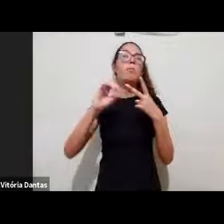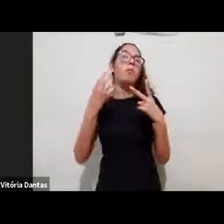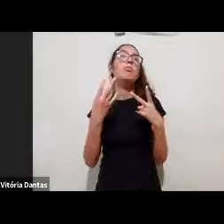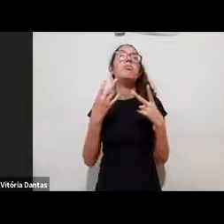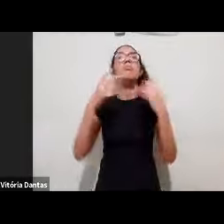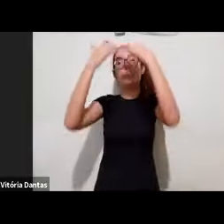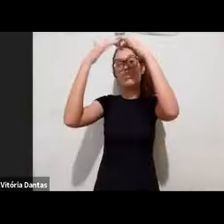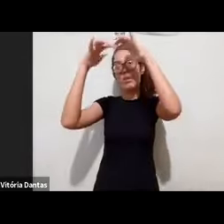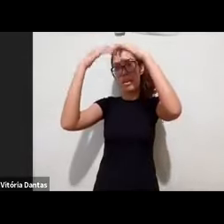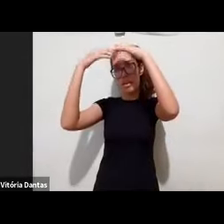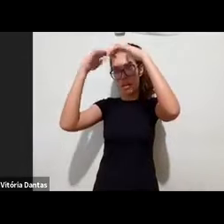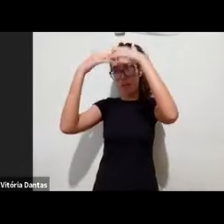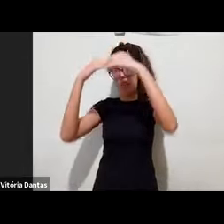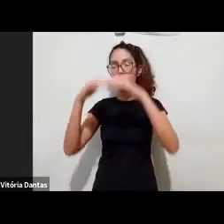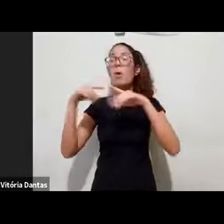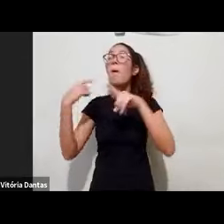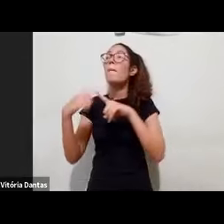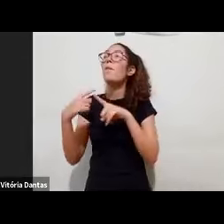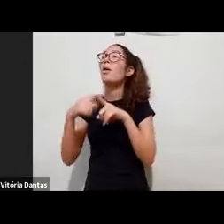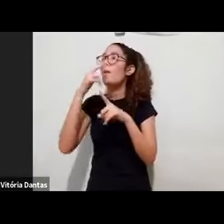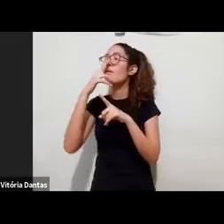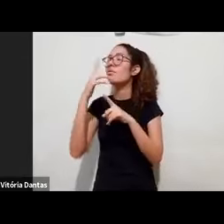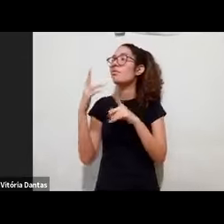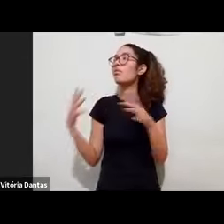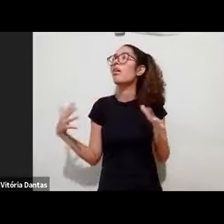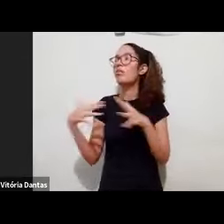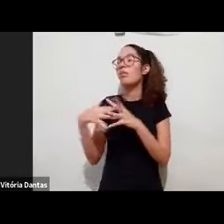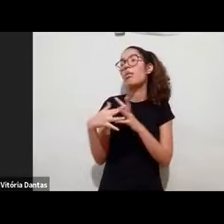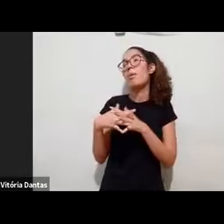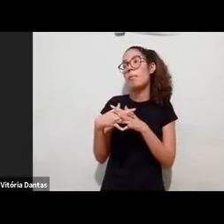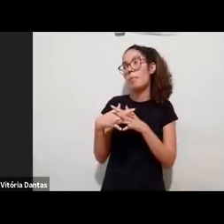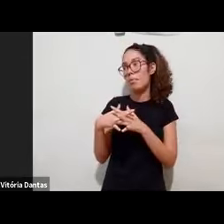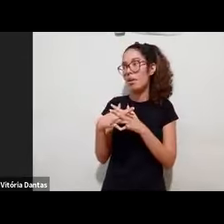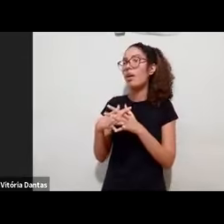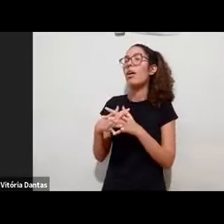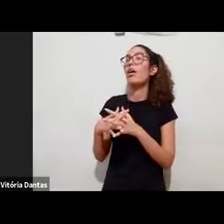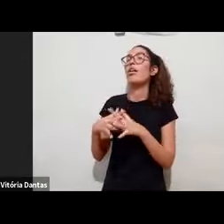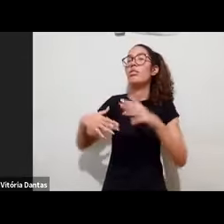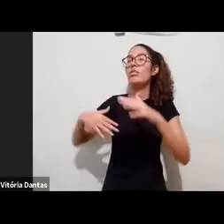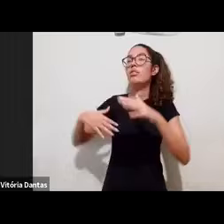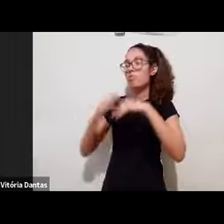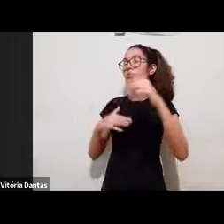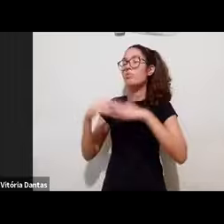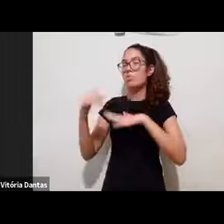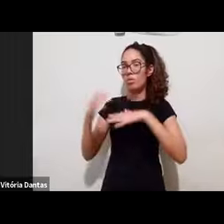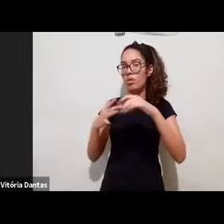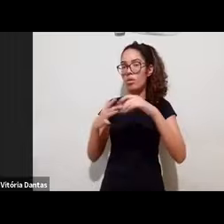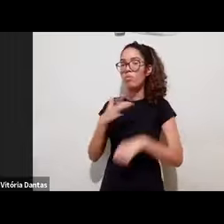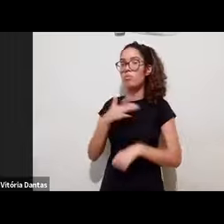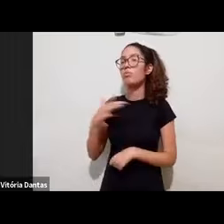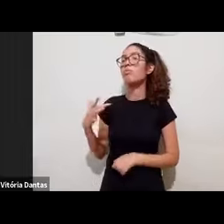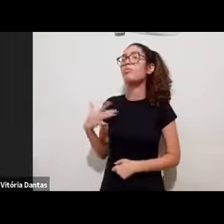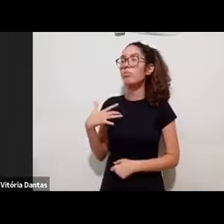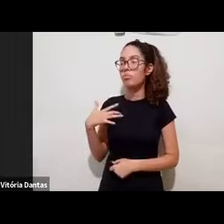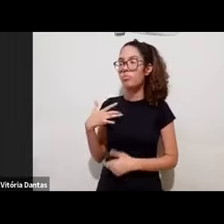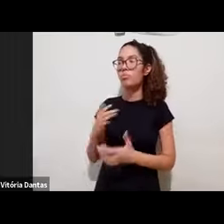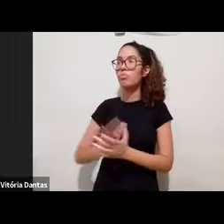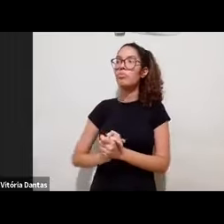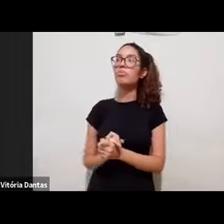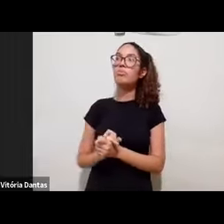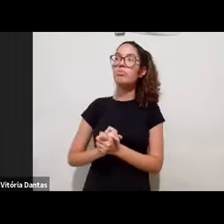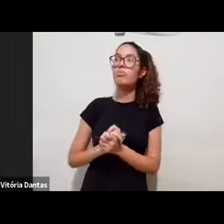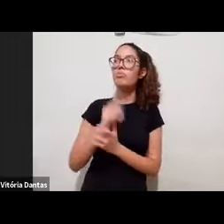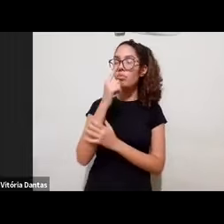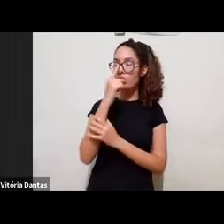precarização do trabalho, que acho que Esté e Bob aqui apresentaram muito bem, né? Nós não